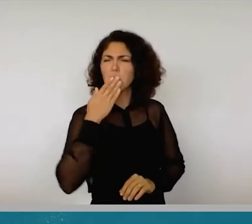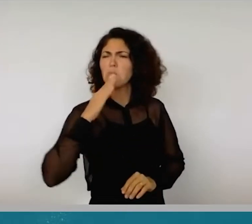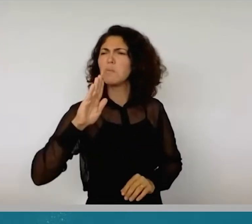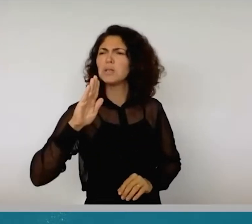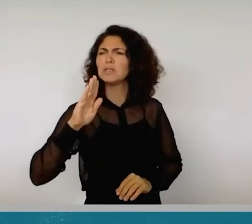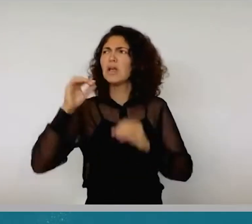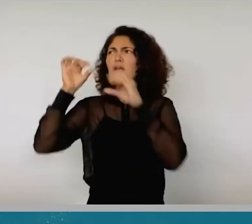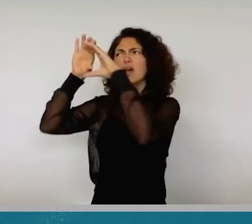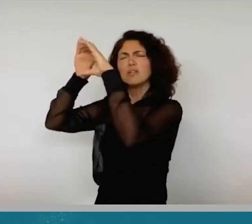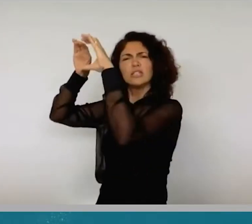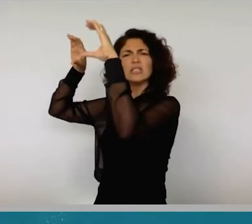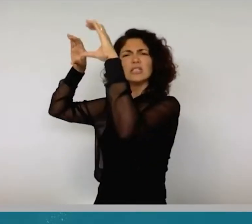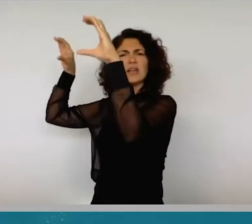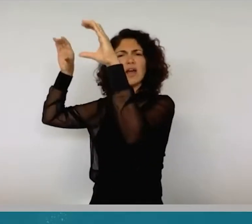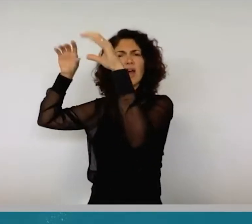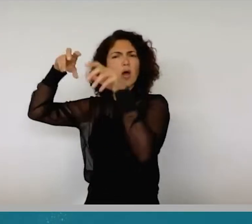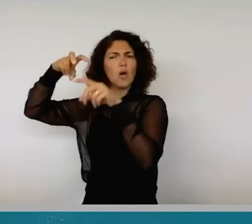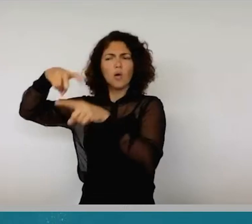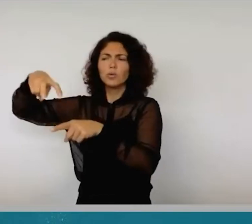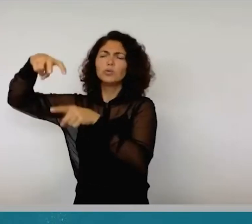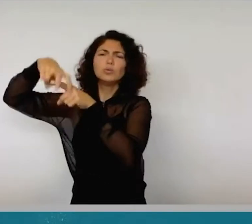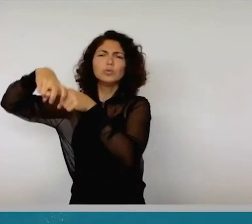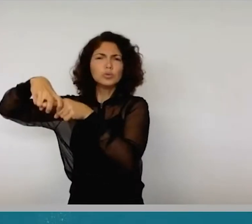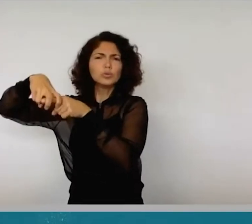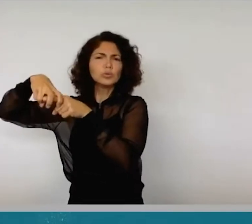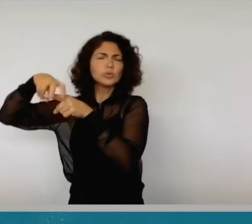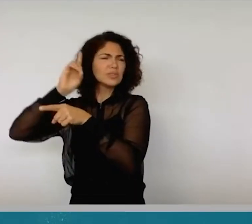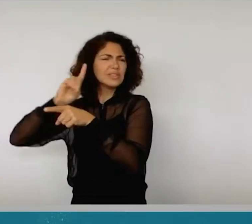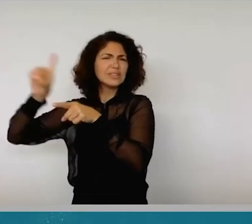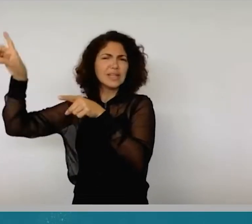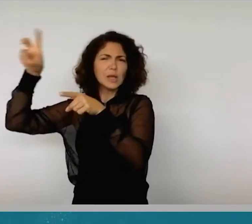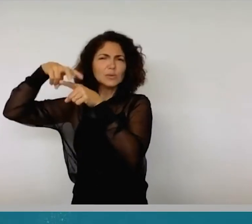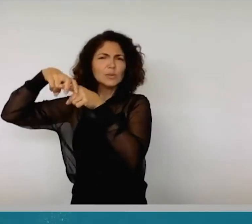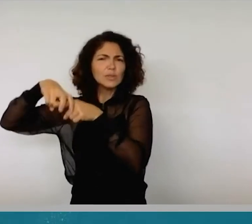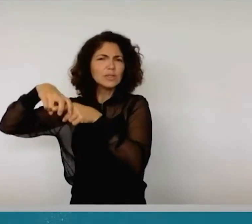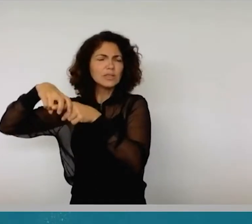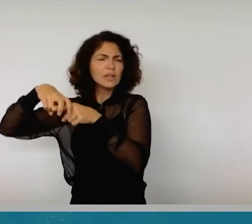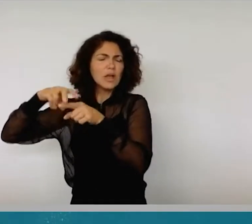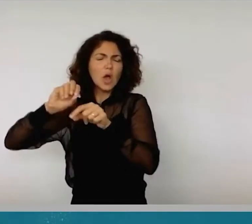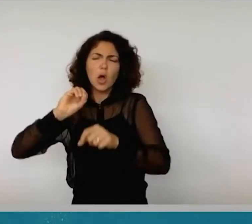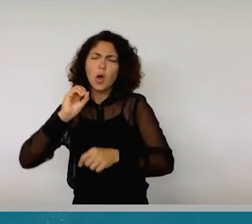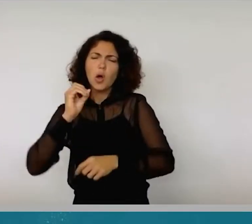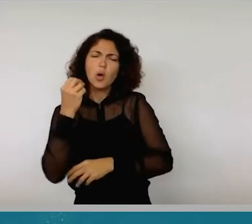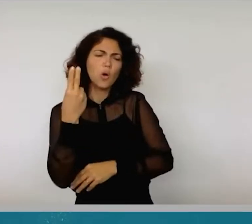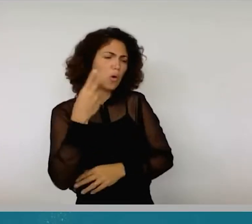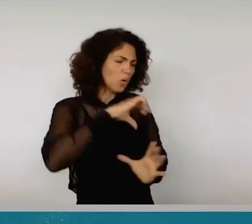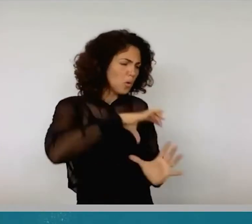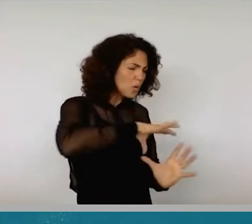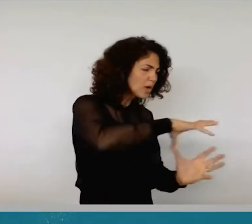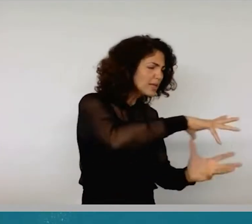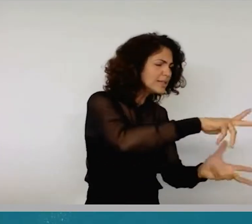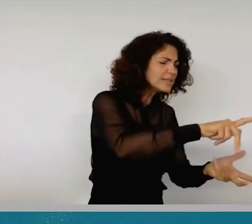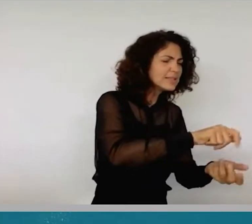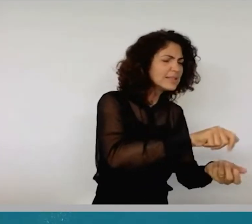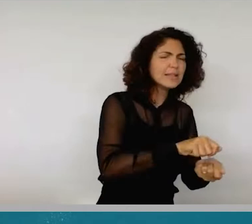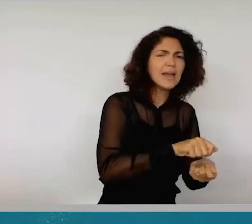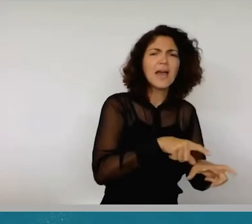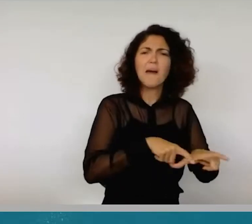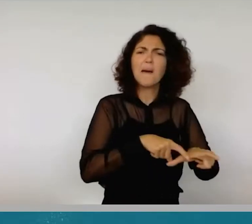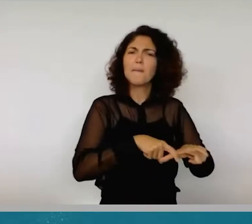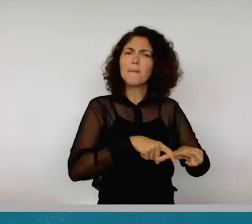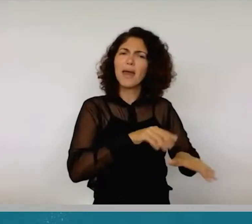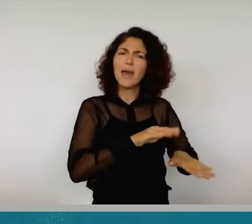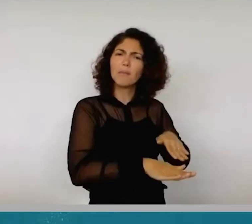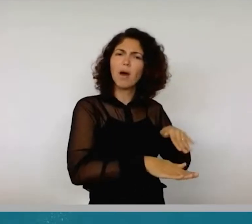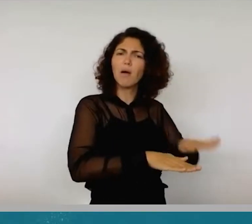ser o trono de Deus, nem pela terra, por ser estrado de seus pés, nem por Jerusalém, por ser a cidade do grande